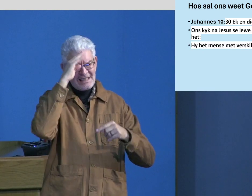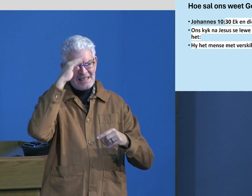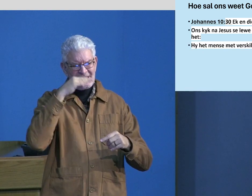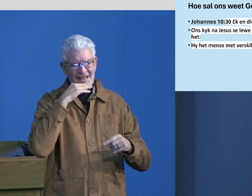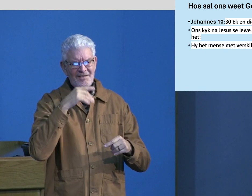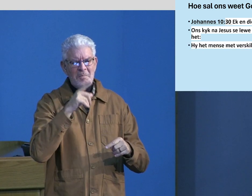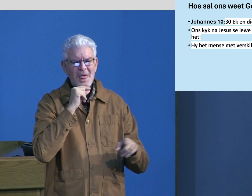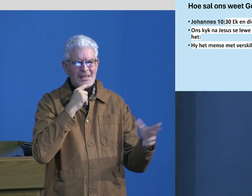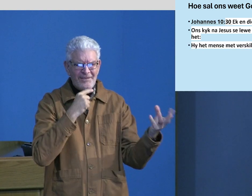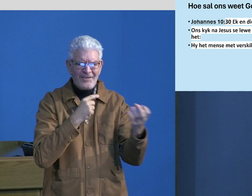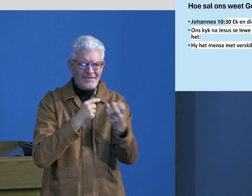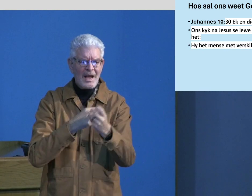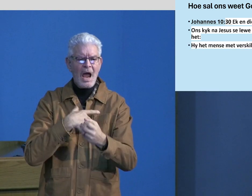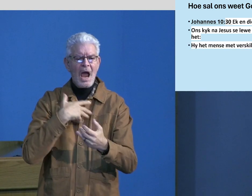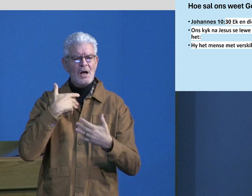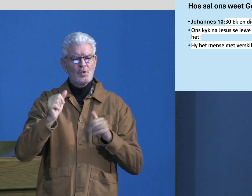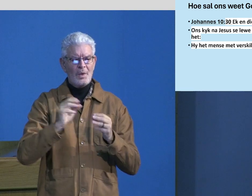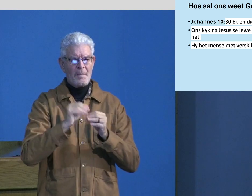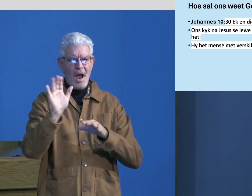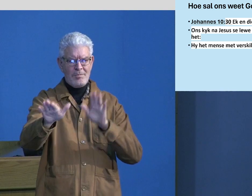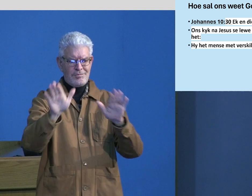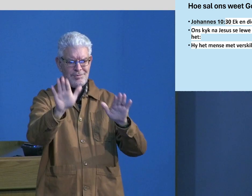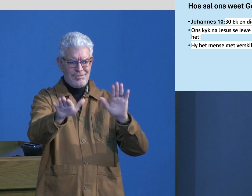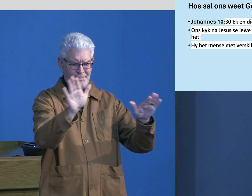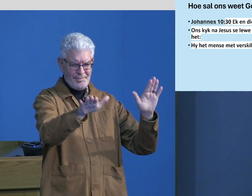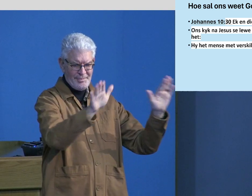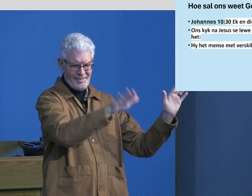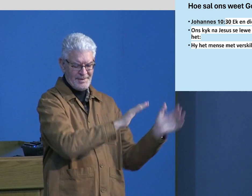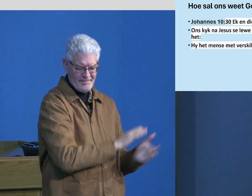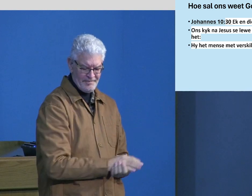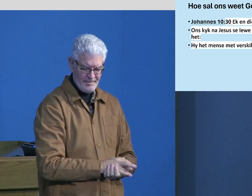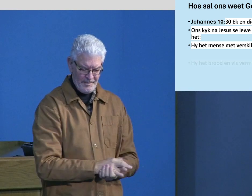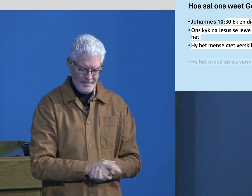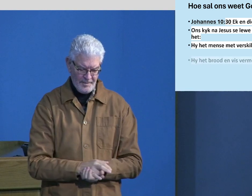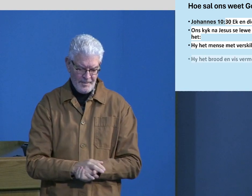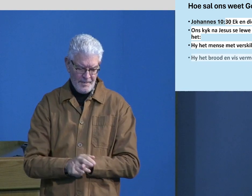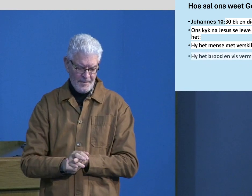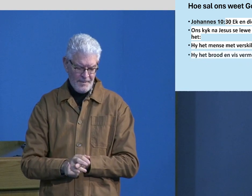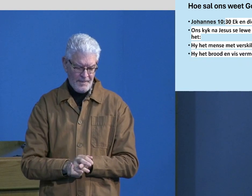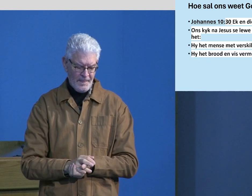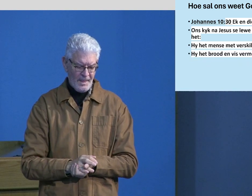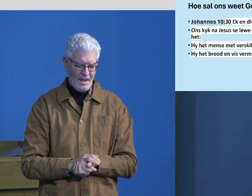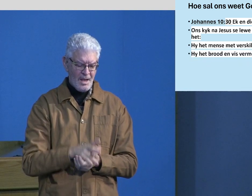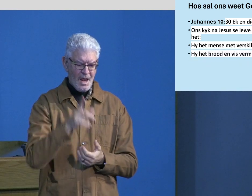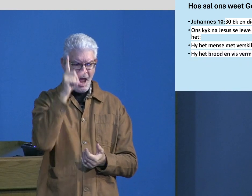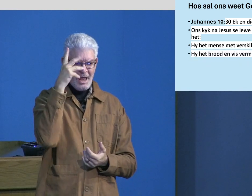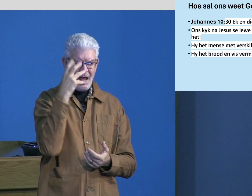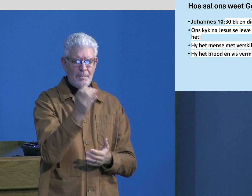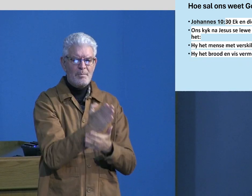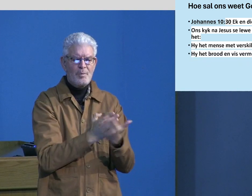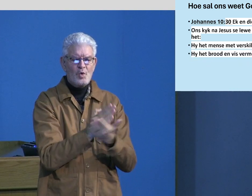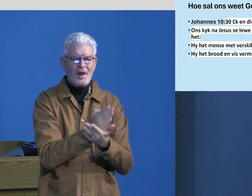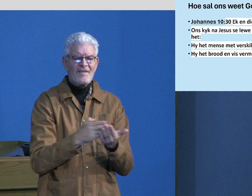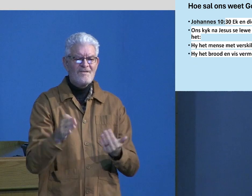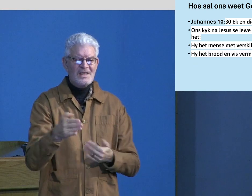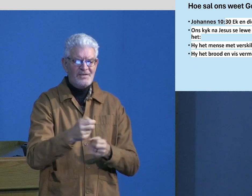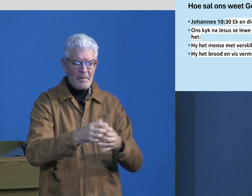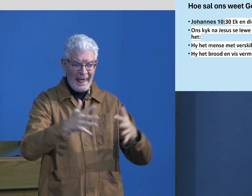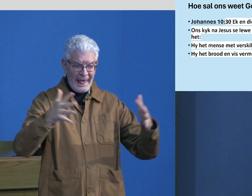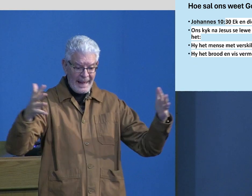Jesus het die mense wat verskillende siektes gehad het, sy hande opgelê en hulle genees. Hy het brood